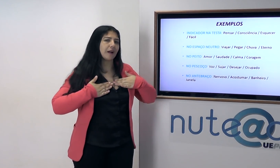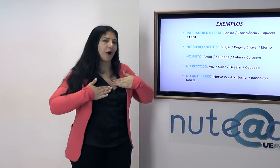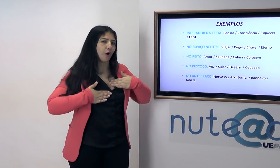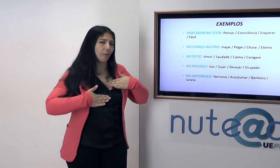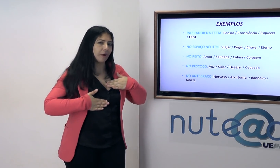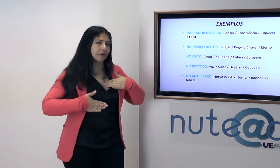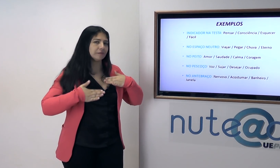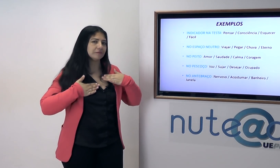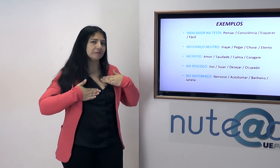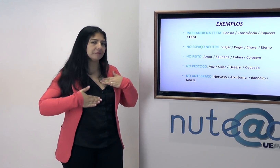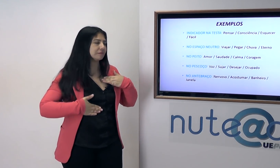Calma.